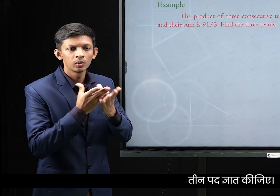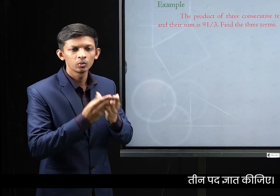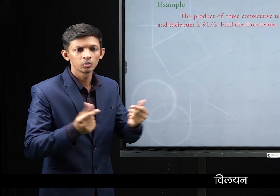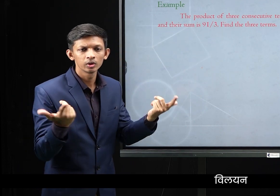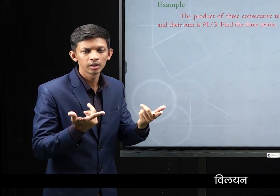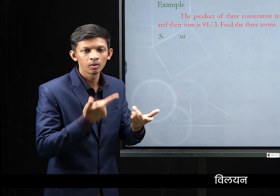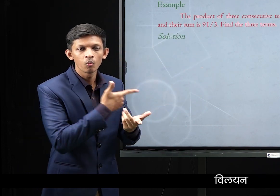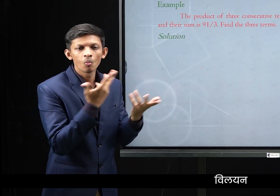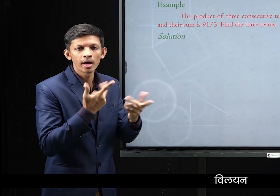विलयन,